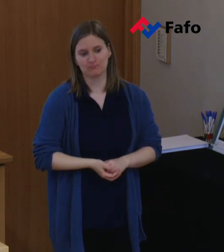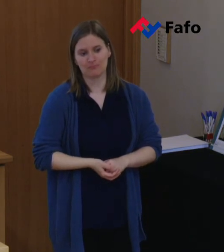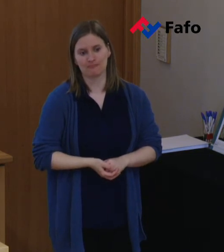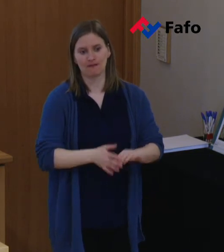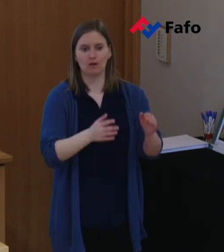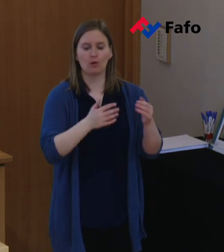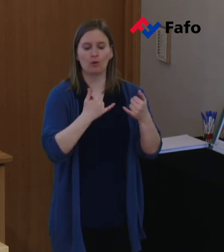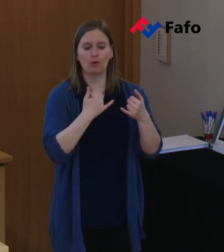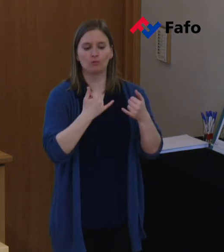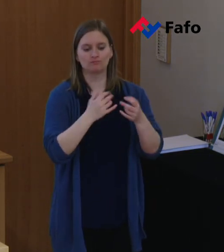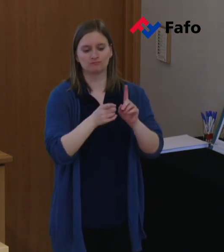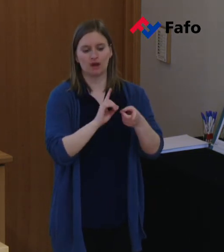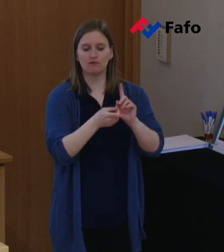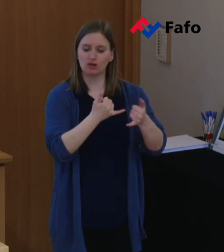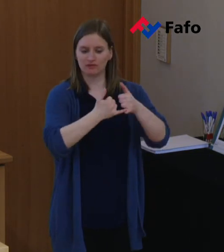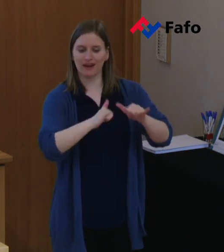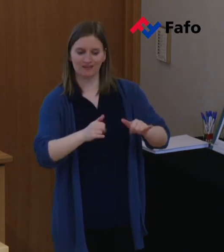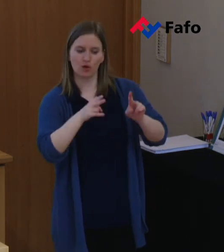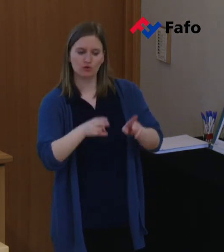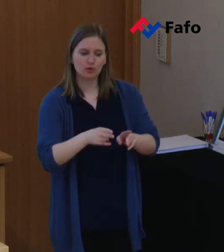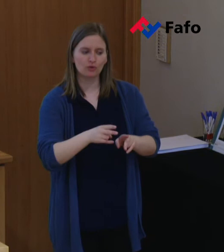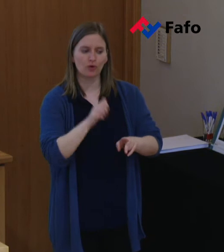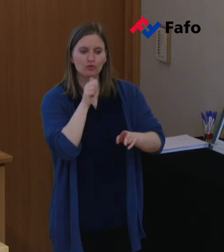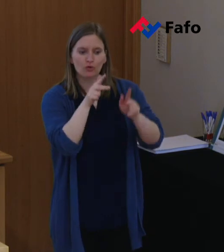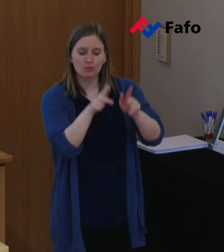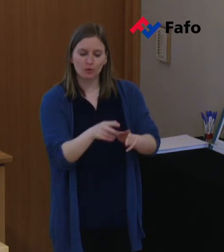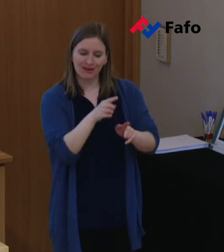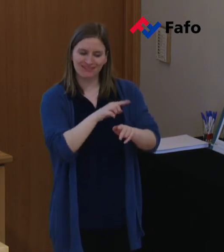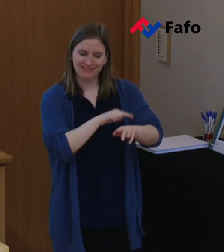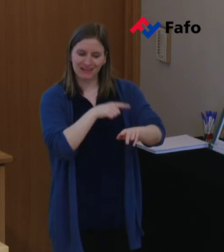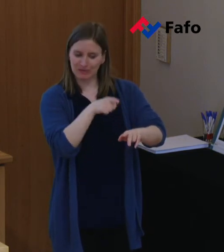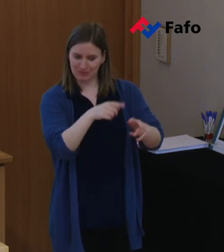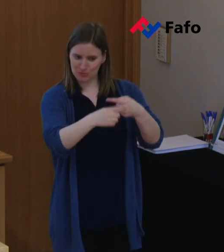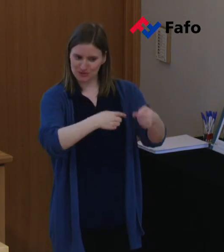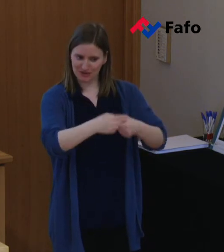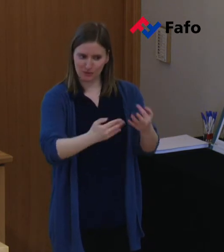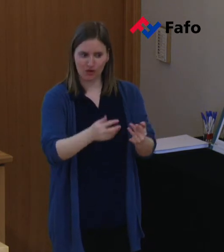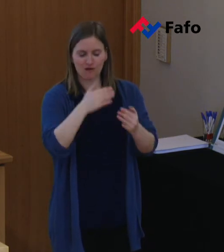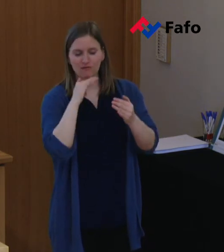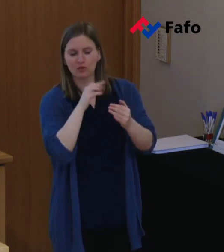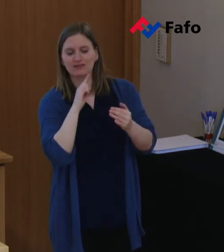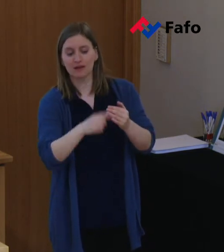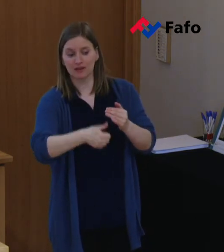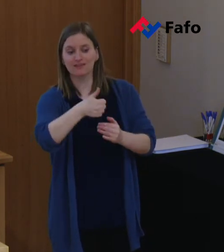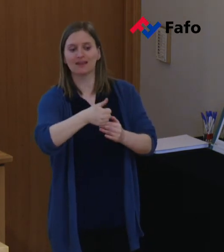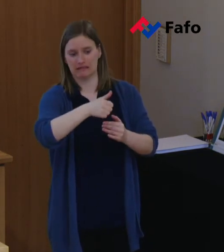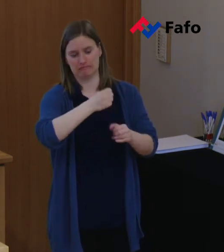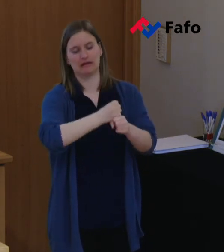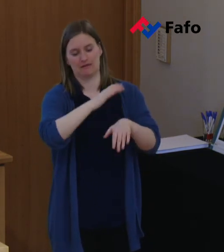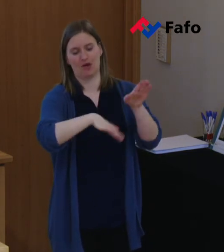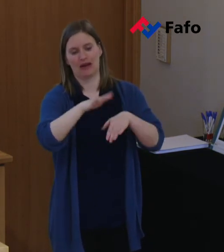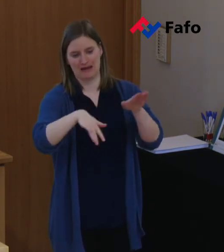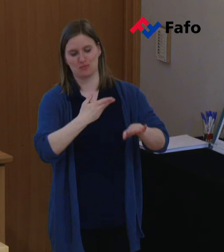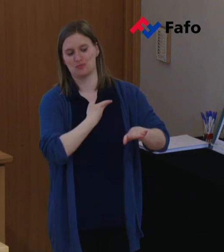Valgfriheten også sånn at man må bruke tid på denne prosessen, fordi hva folk sier viktig varierer jo veldig, og det skriver vi en del